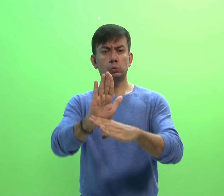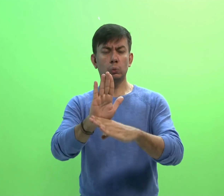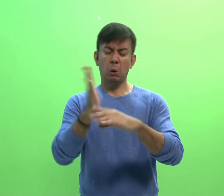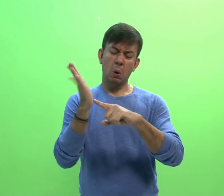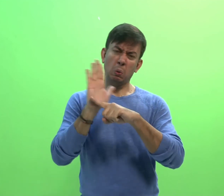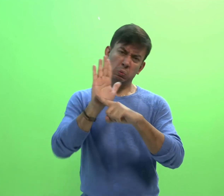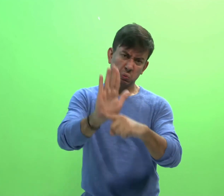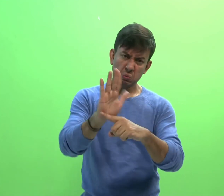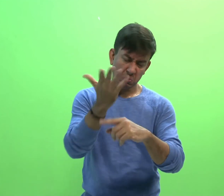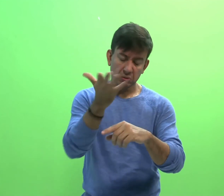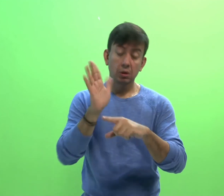Ajudar.